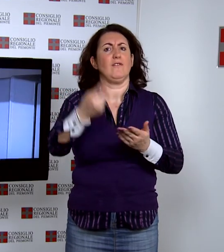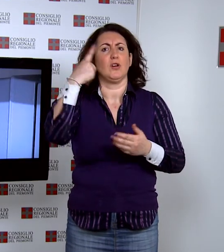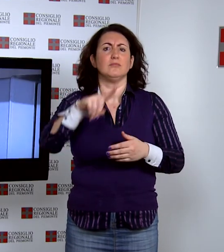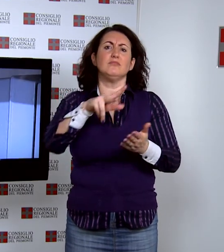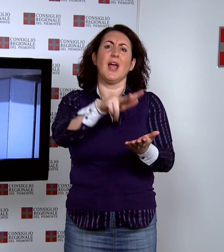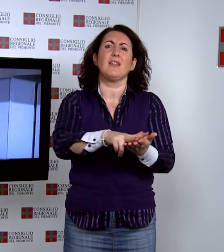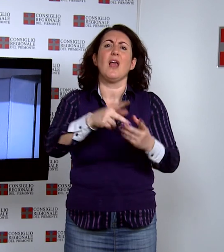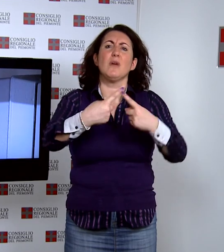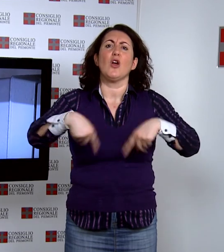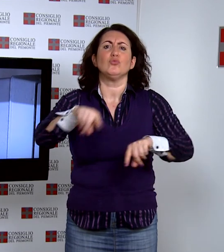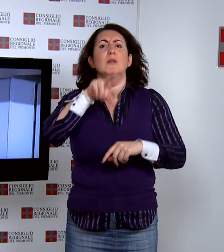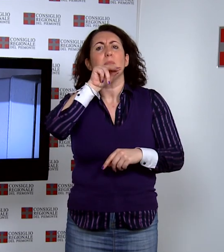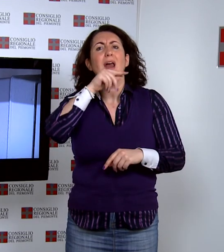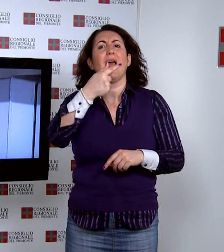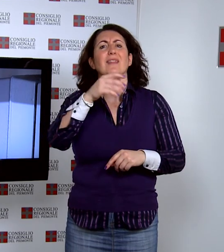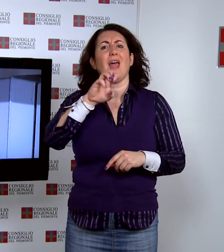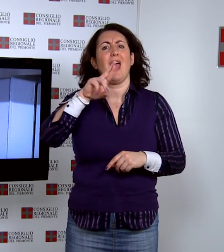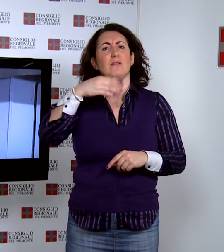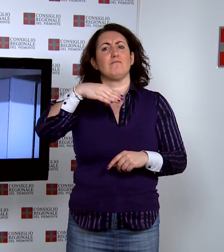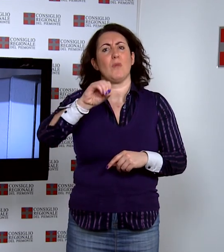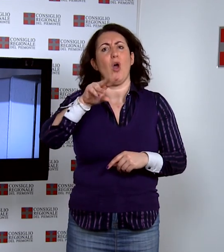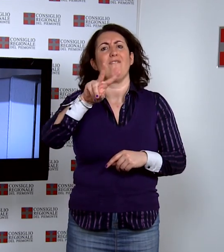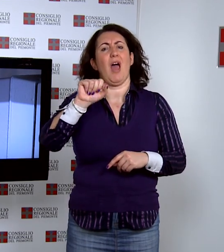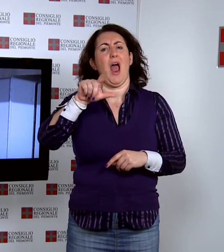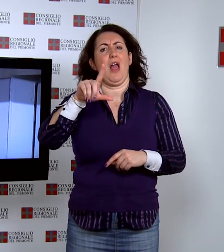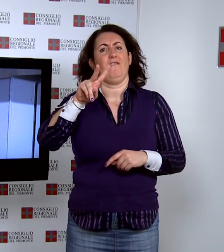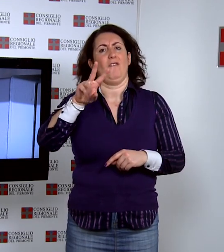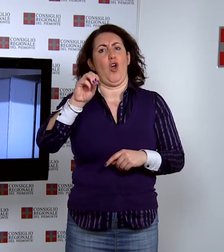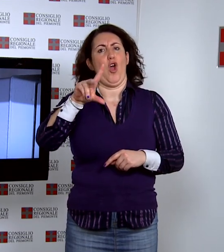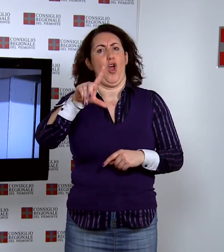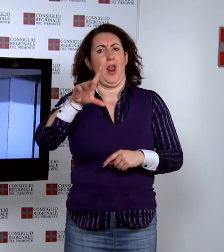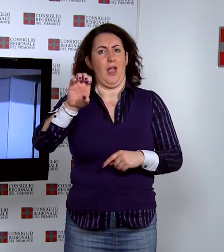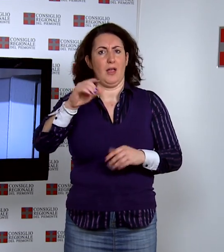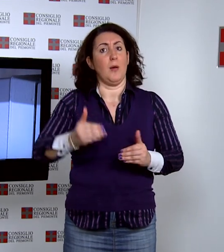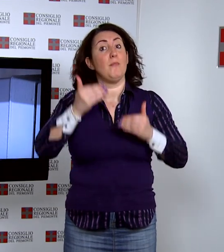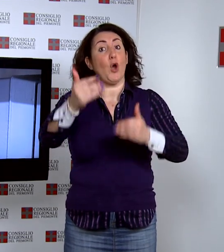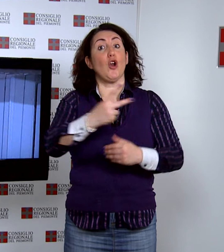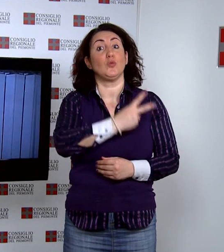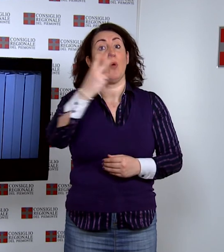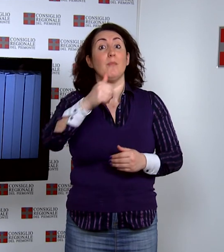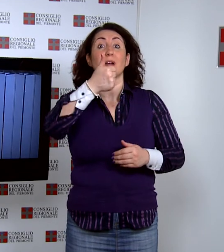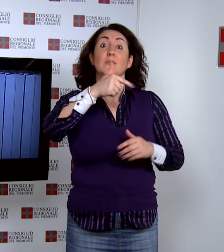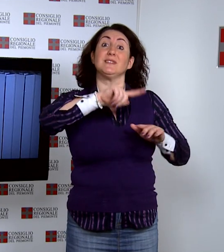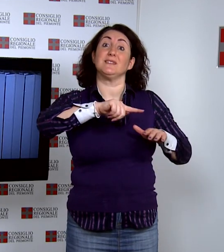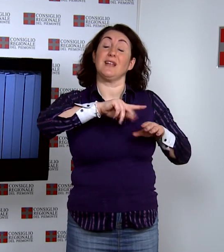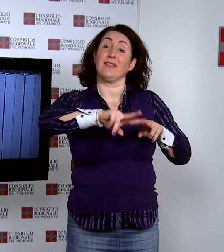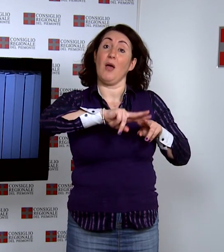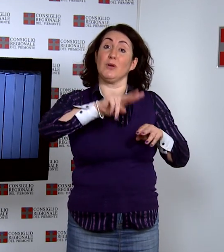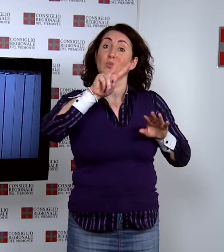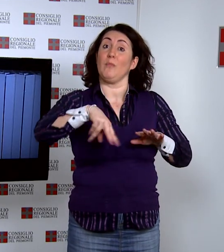sulle termovalvole. Si prevede la proroga di 2 anni, dal 1 settembre 2012 al 1 settembre 2014, dell'obbligo